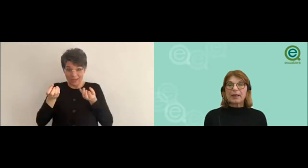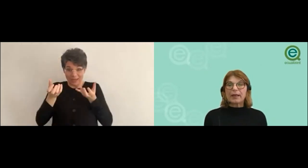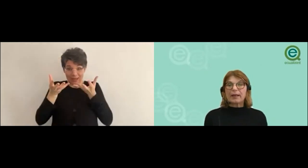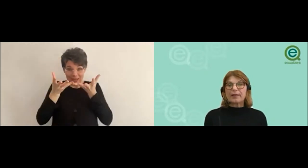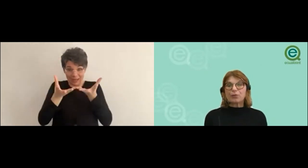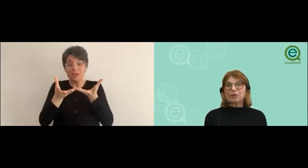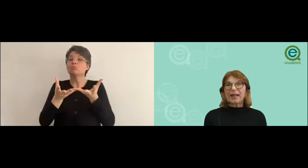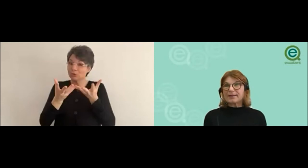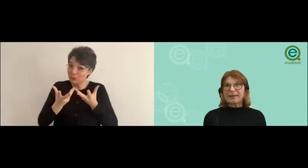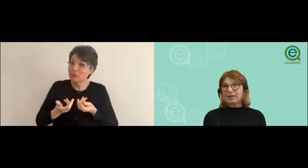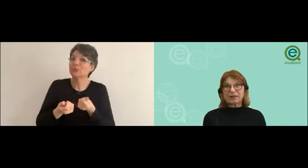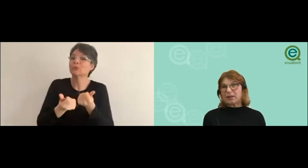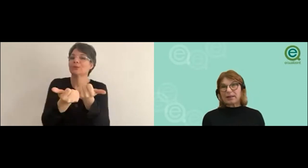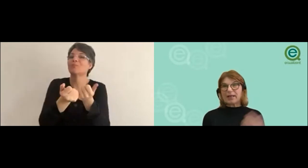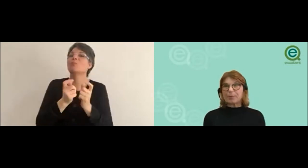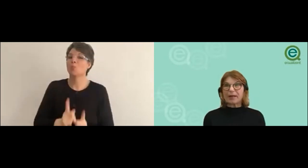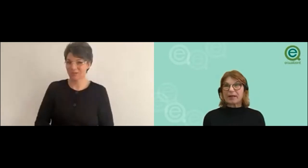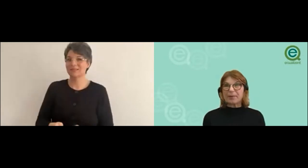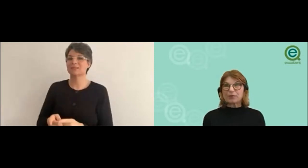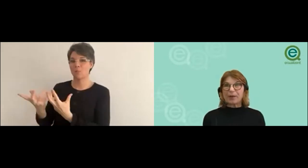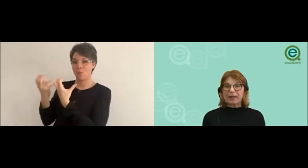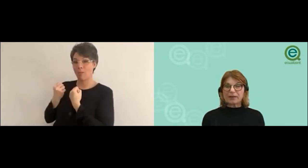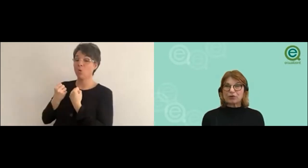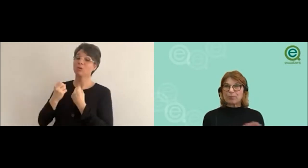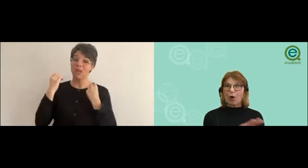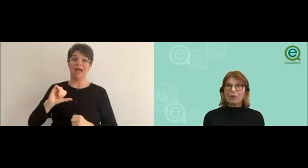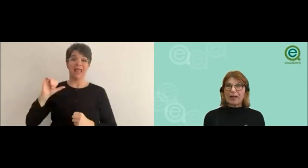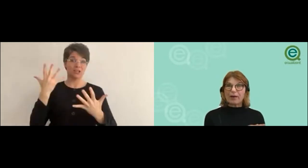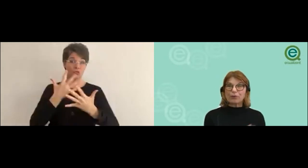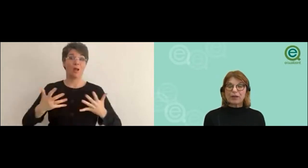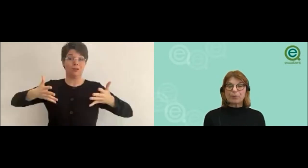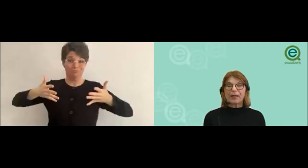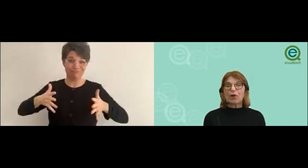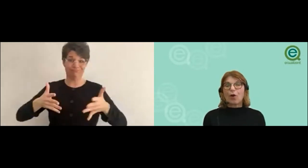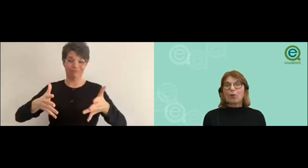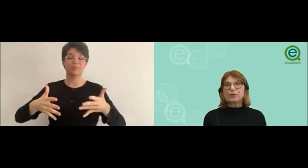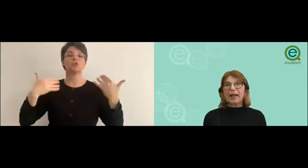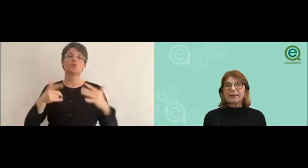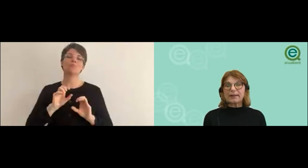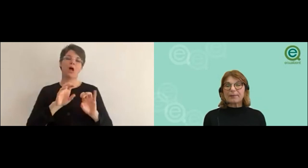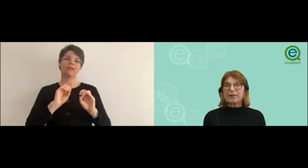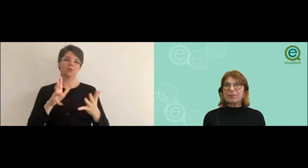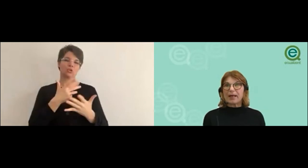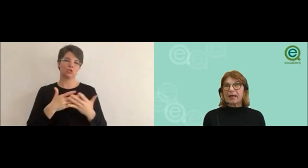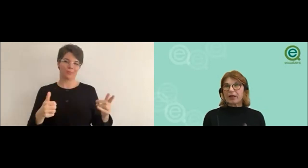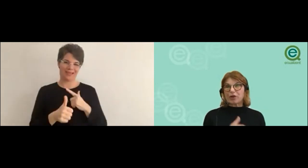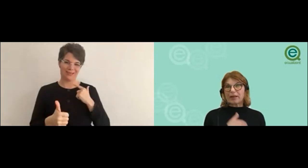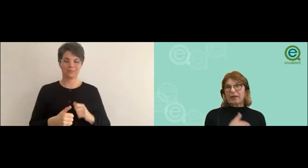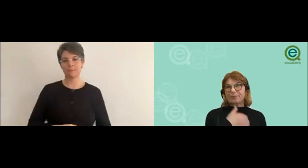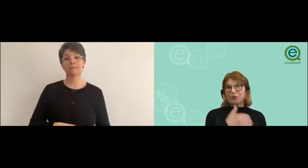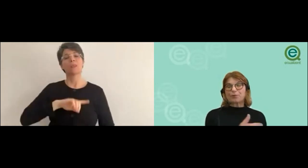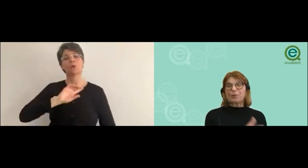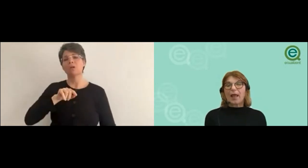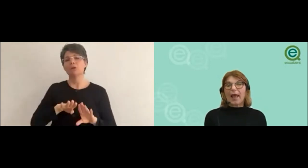und es muss klar sein, dass es in der Erstsprache Gebärdensprache geht, das ist so im Aufklärungsgespräch und dann gibt es mehrere